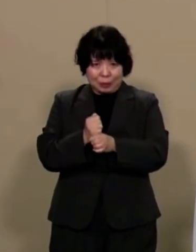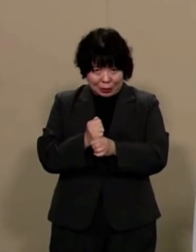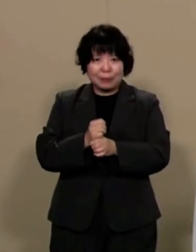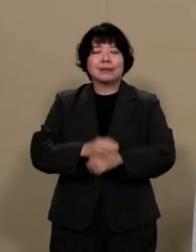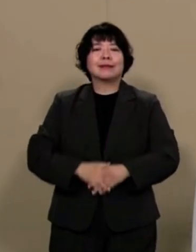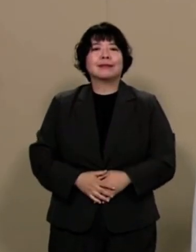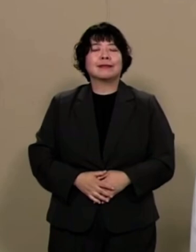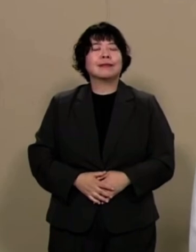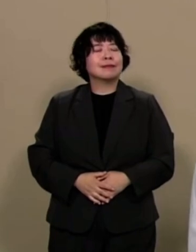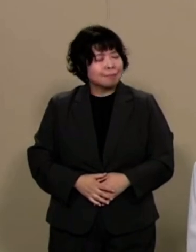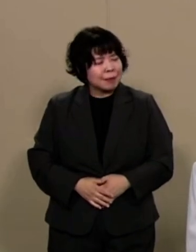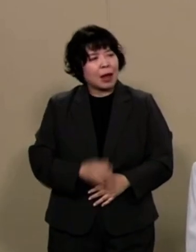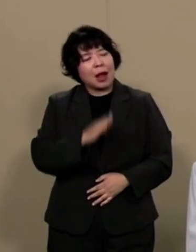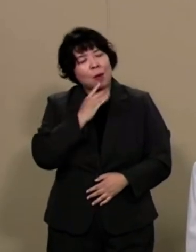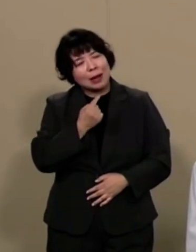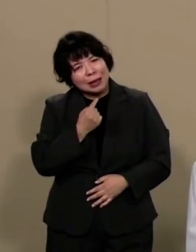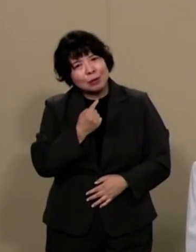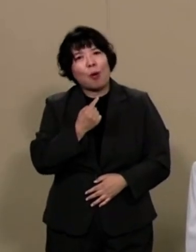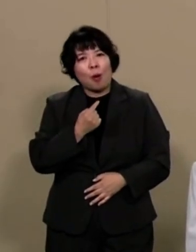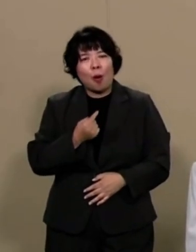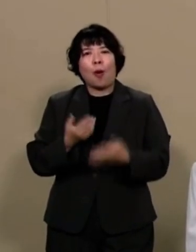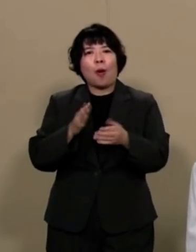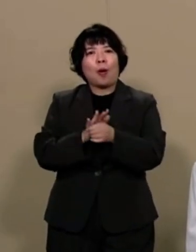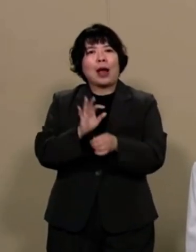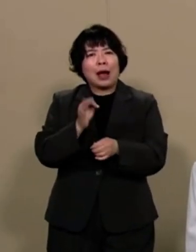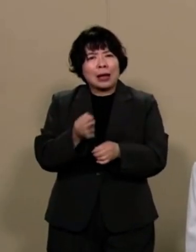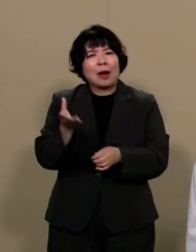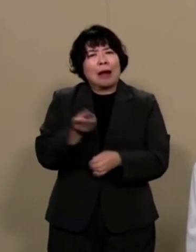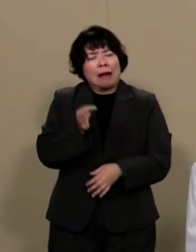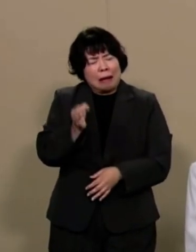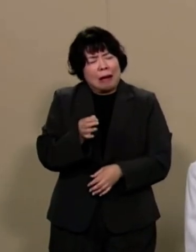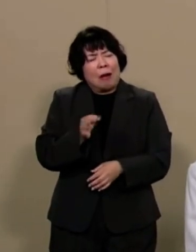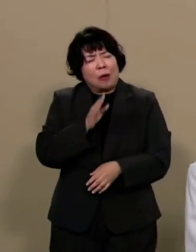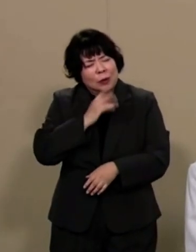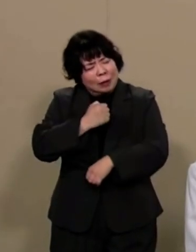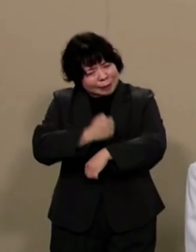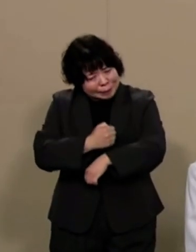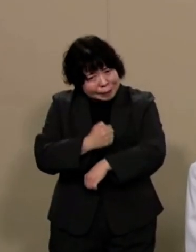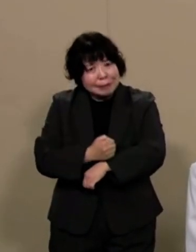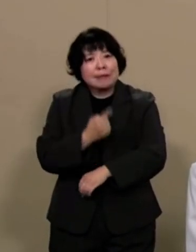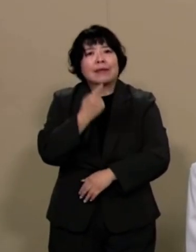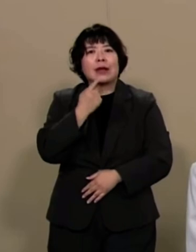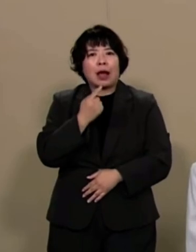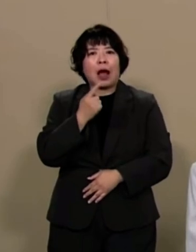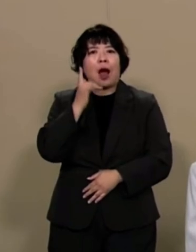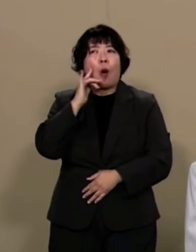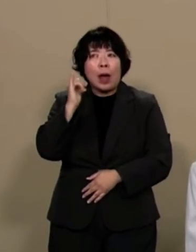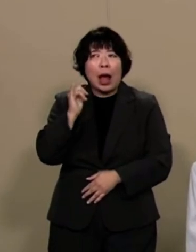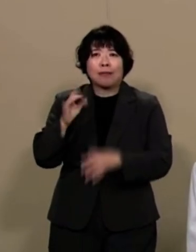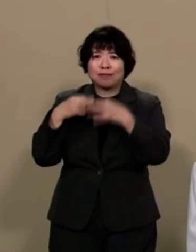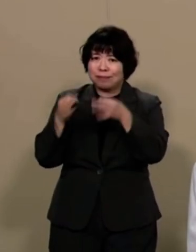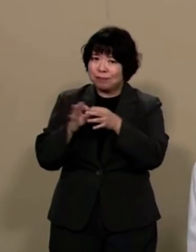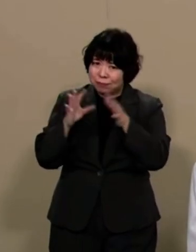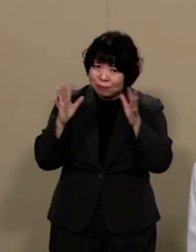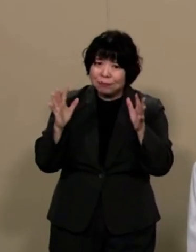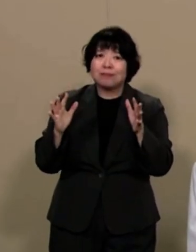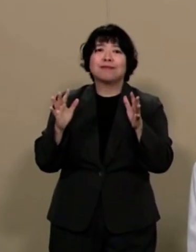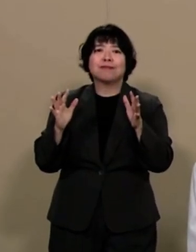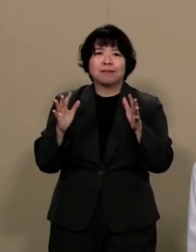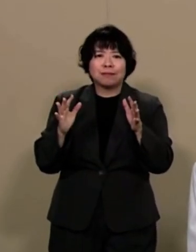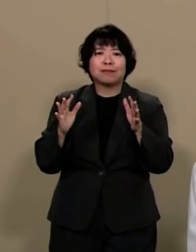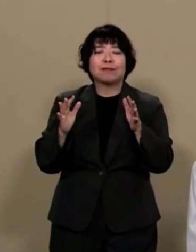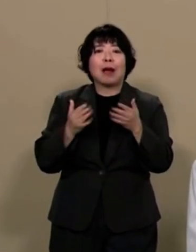ます実は私も奨学金の返済に本当に苦しみました親の経済環境に関係